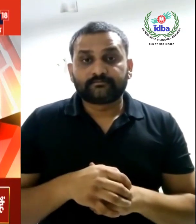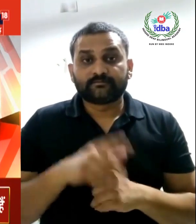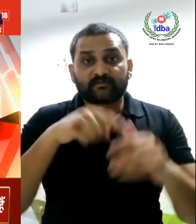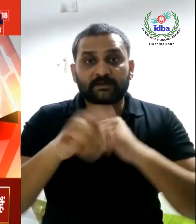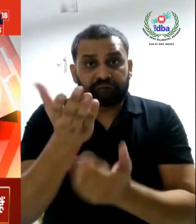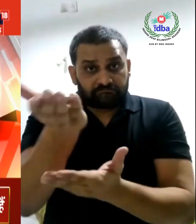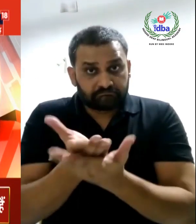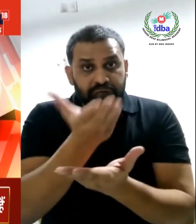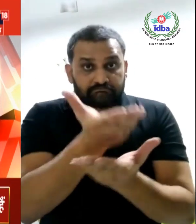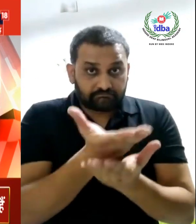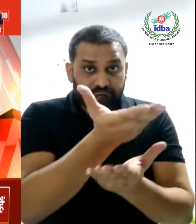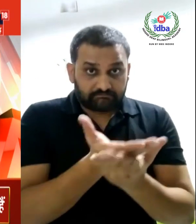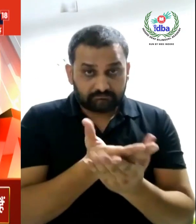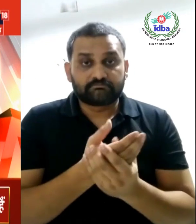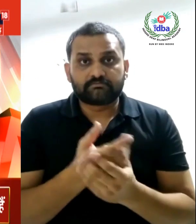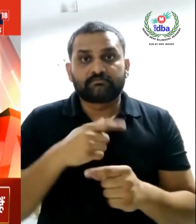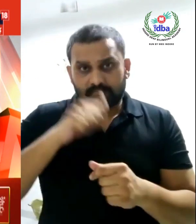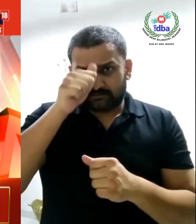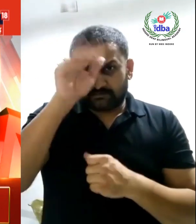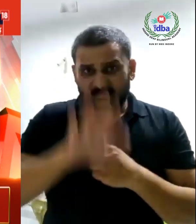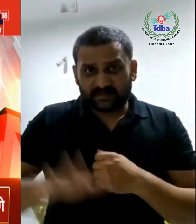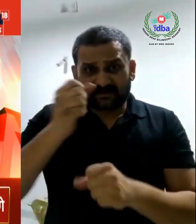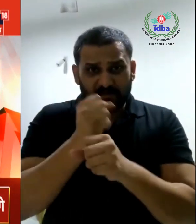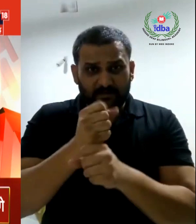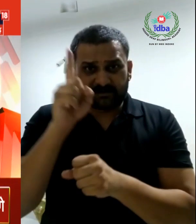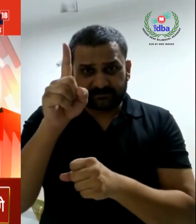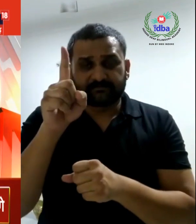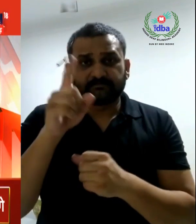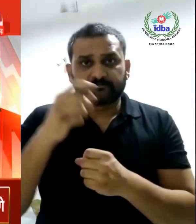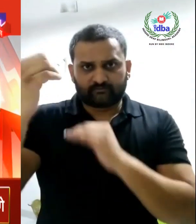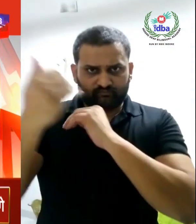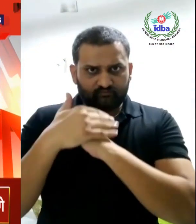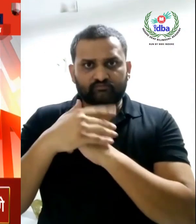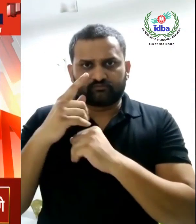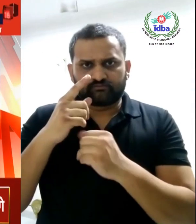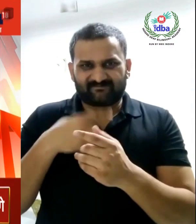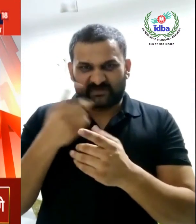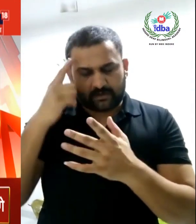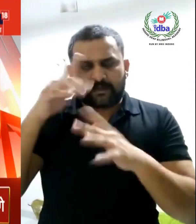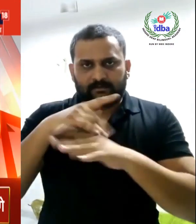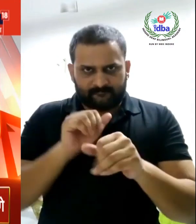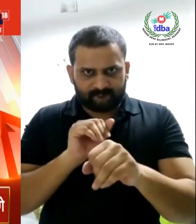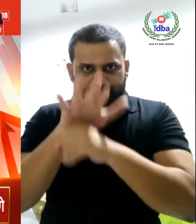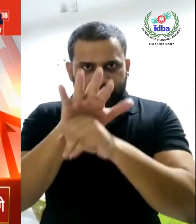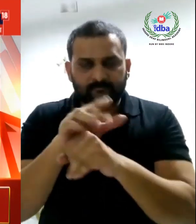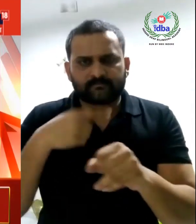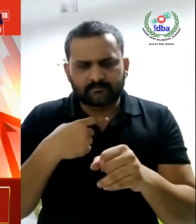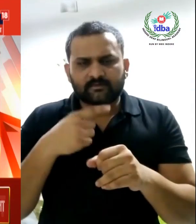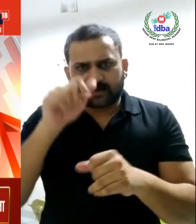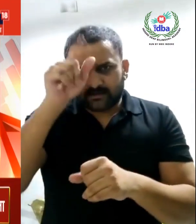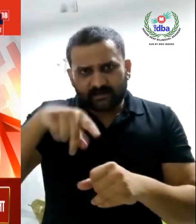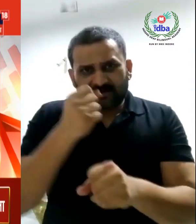जिनके प्रस्ताव हमें भारत सरकार भेजना था स्वीकृति के लिए, वो हमने